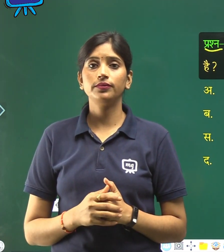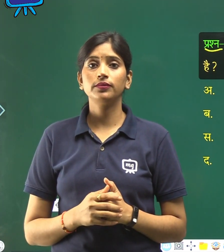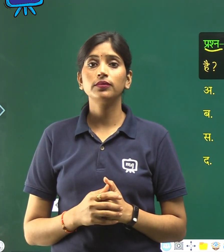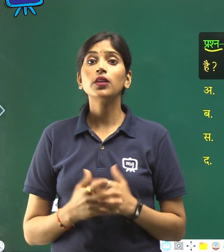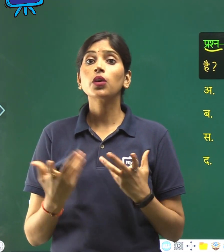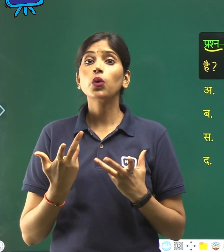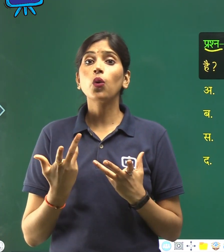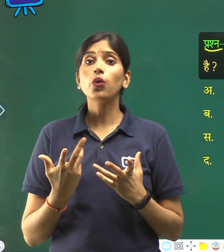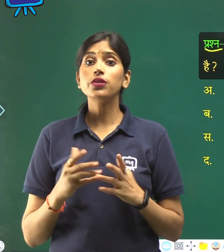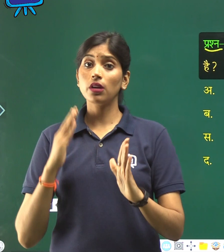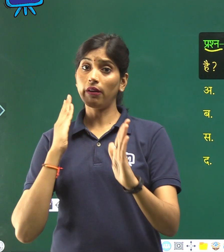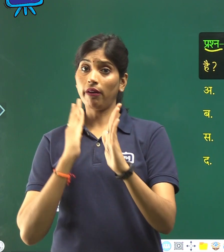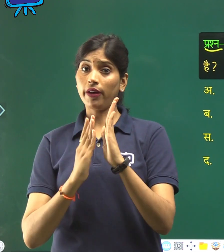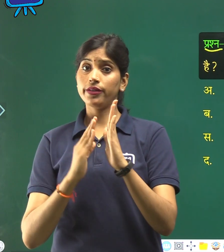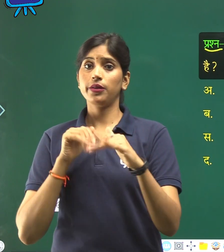किस दिशा में